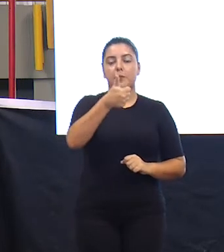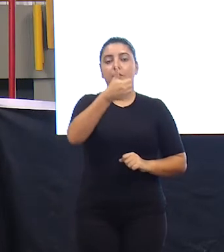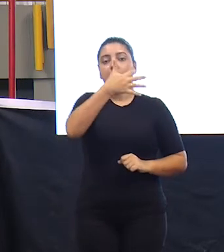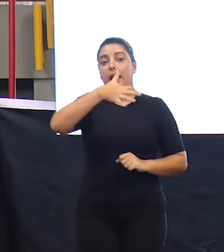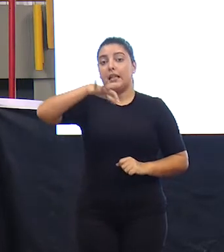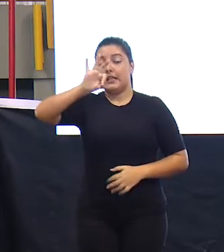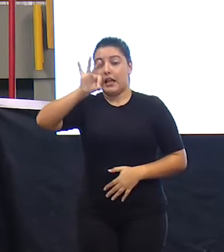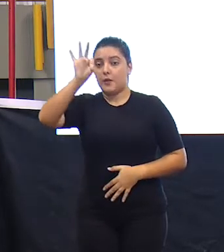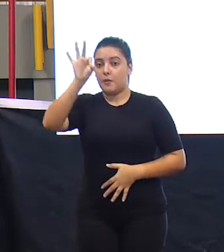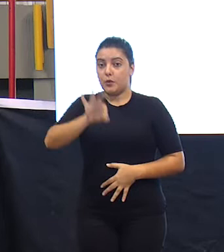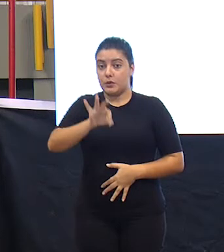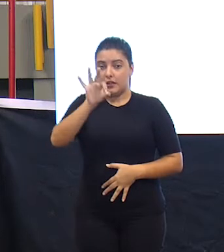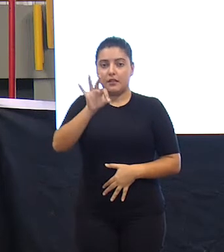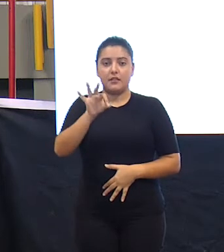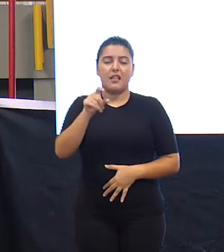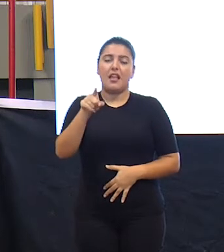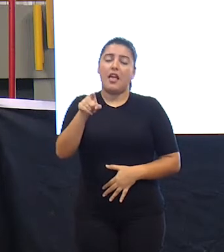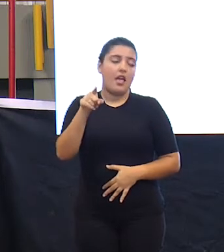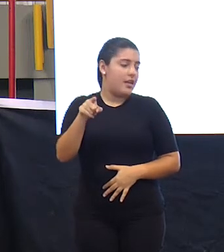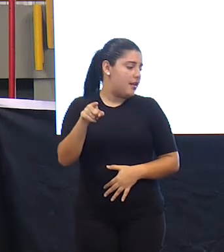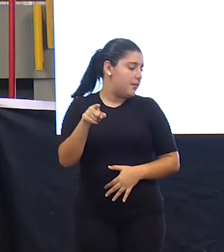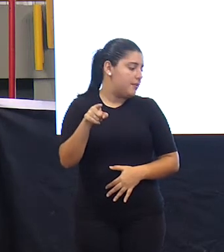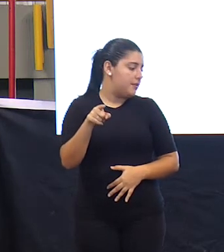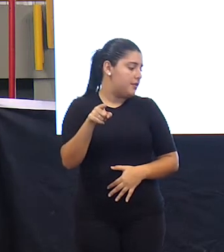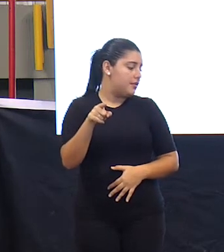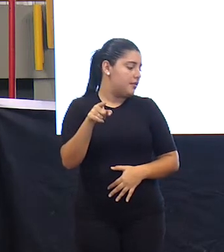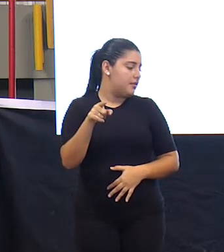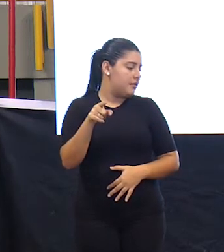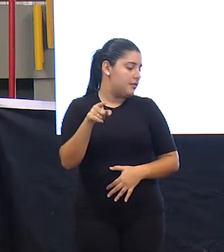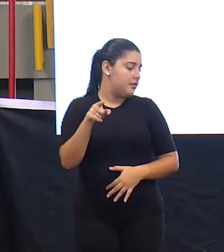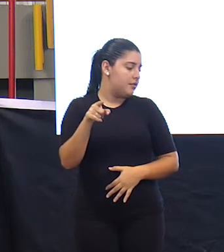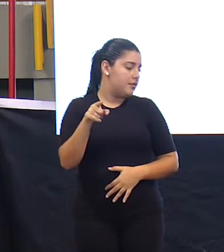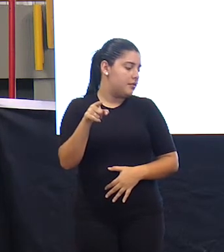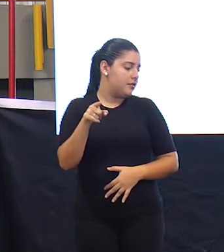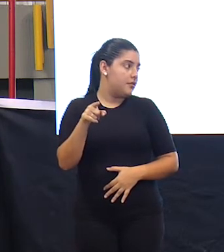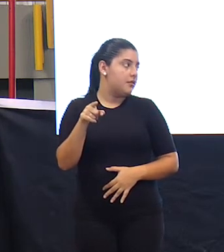110%, pessoal, essas coisas são muito